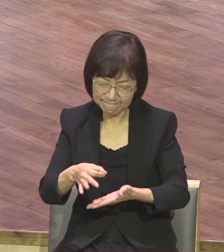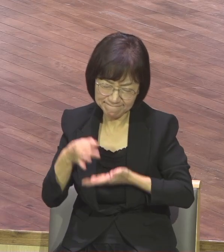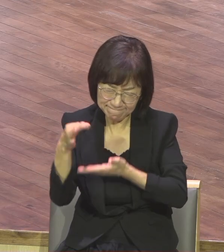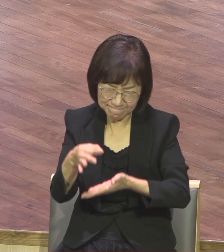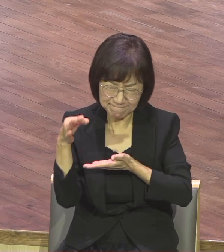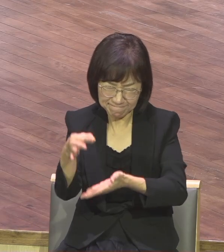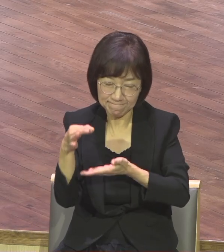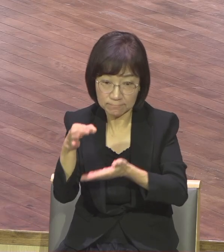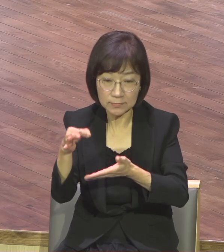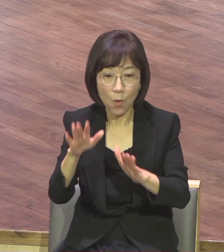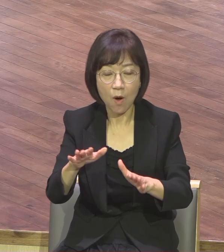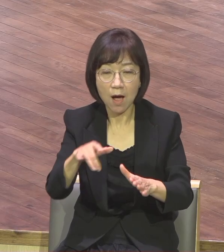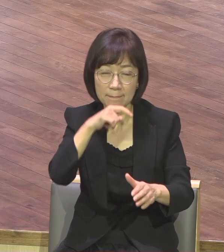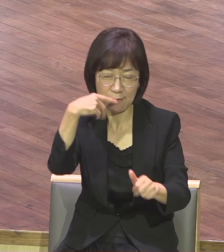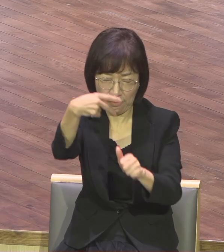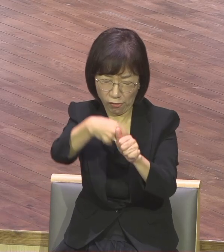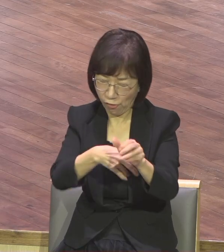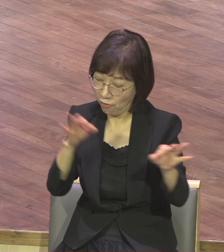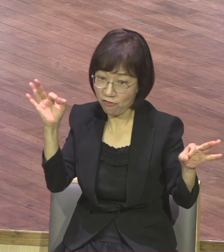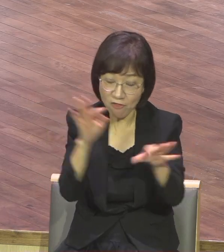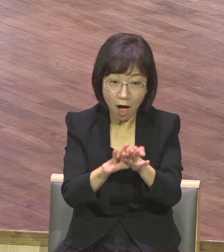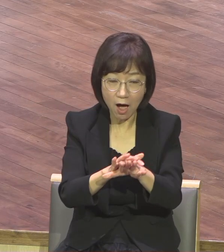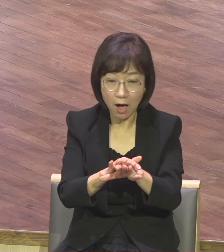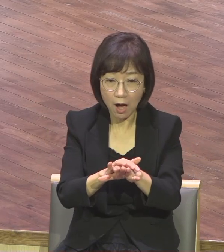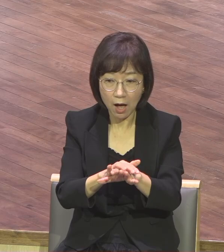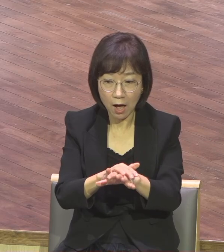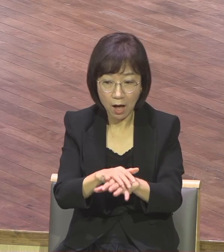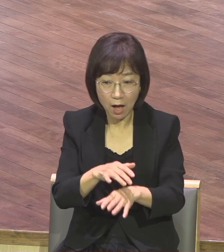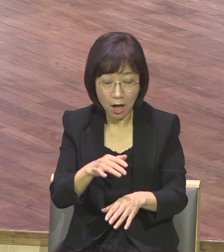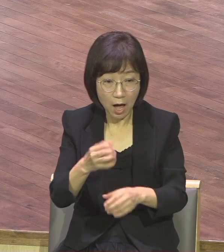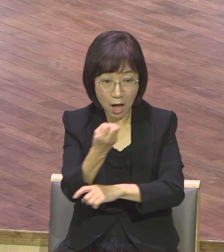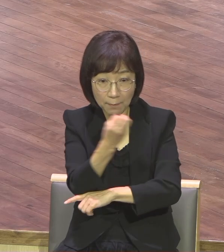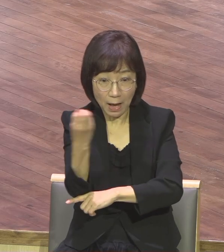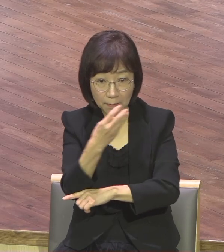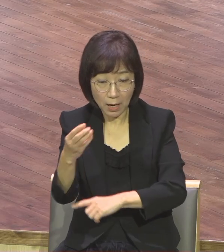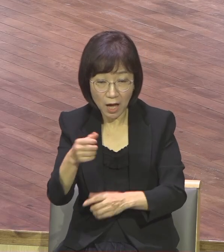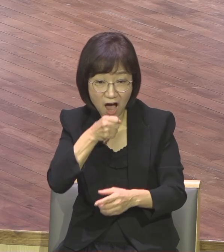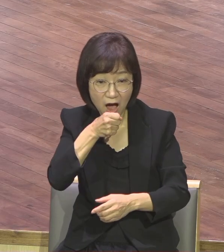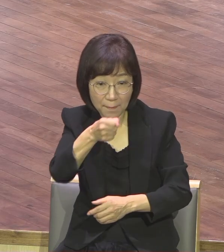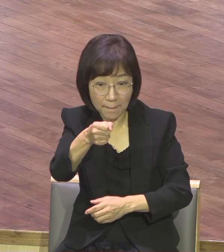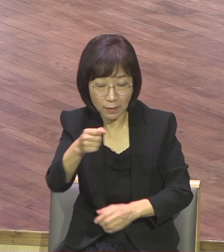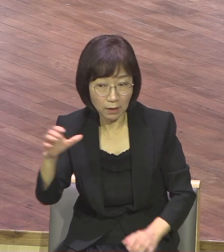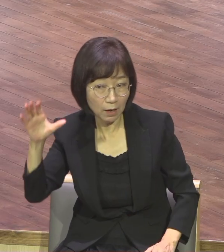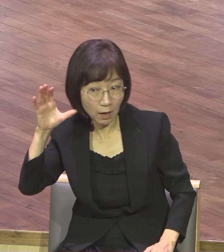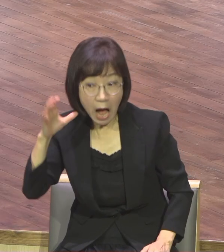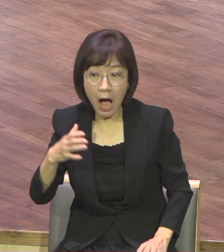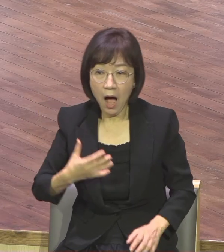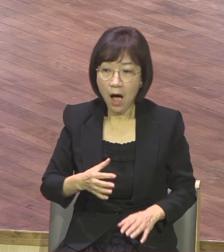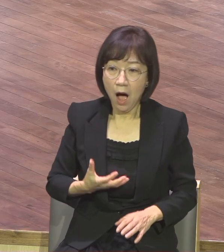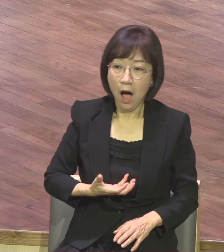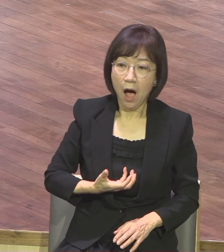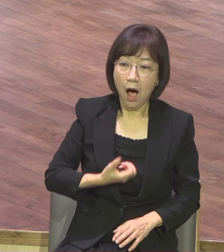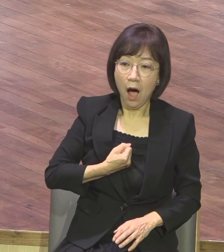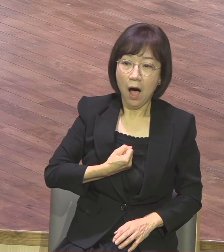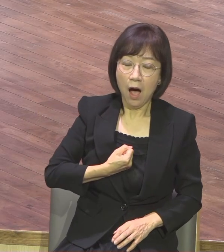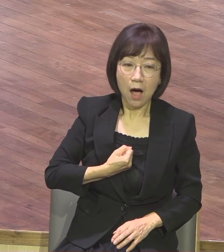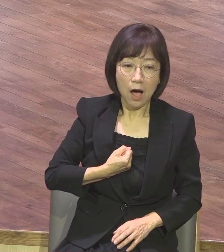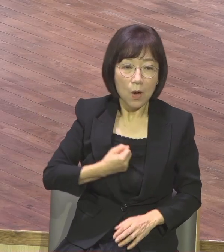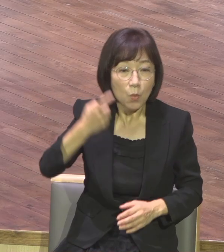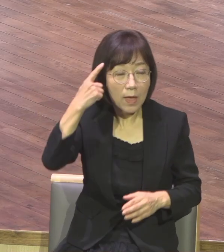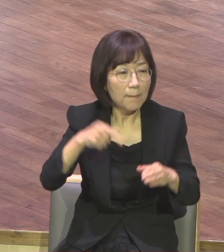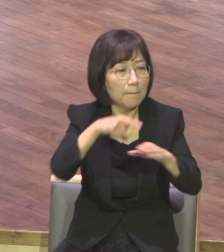놀래요. 국민일보 기자들, 부장들 와 세상에 우리 교회 제 인터뷰할 때도 그랬지만 딴 데